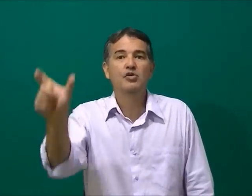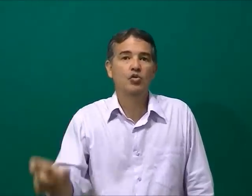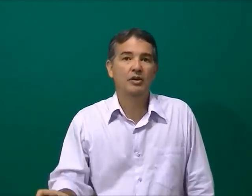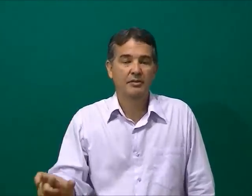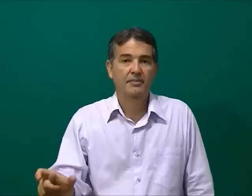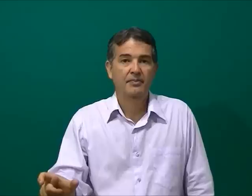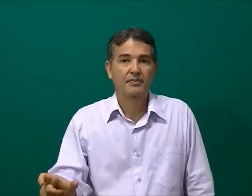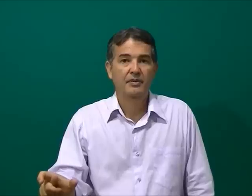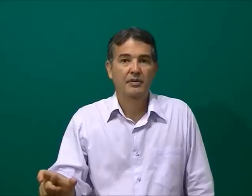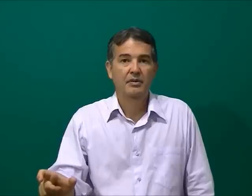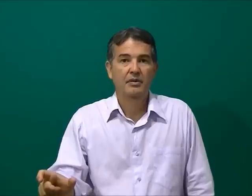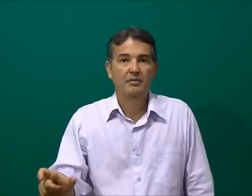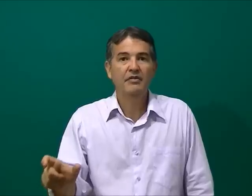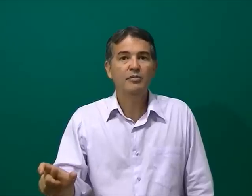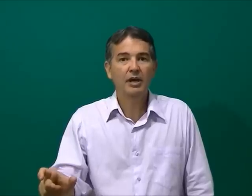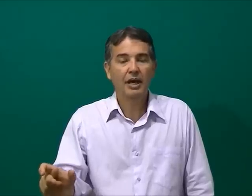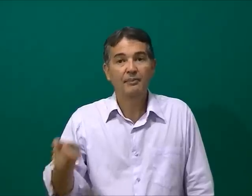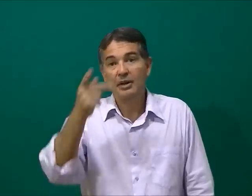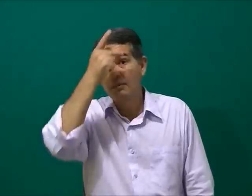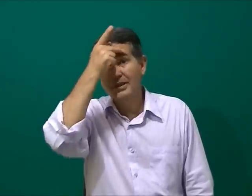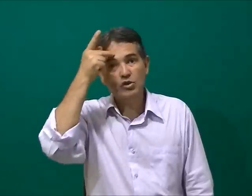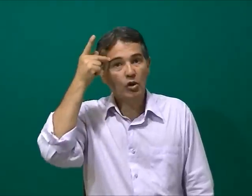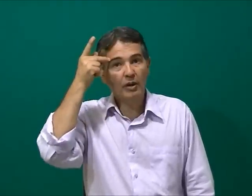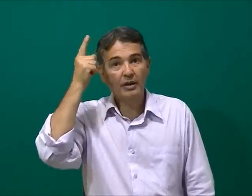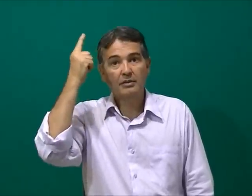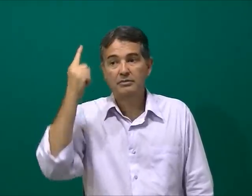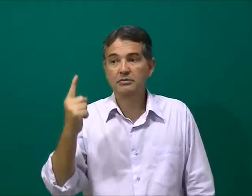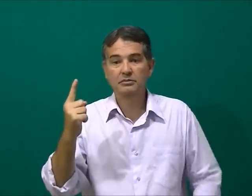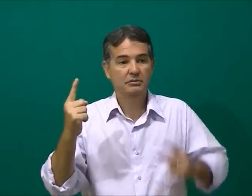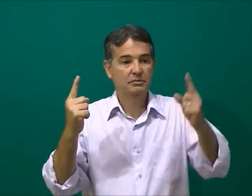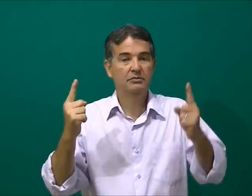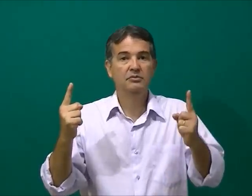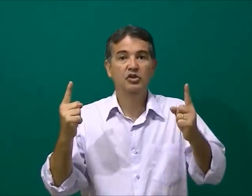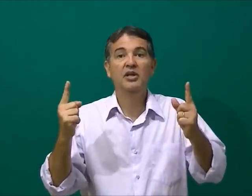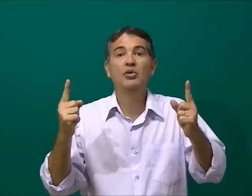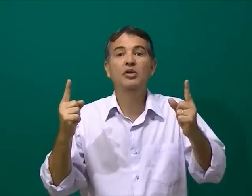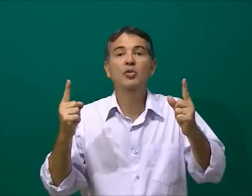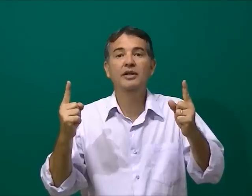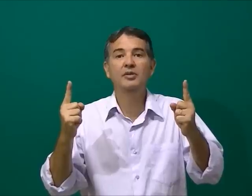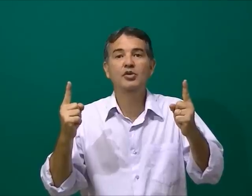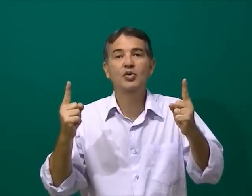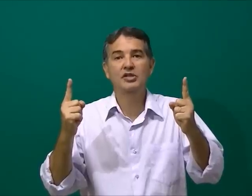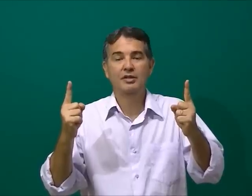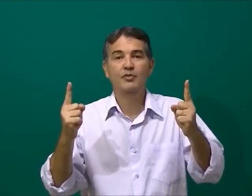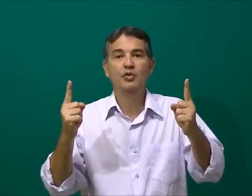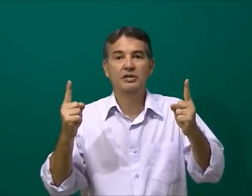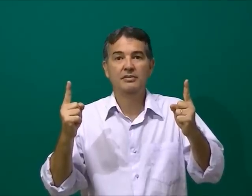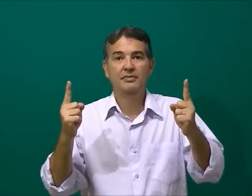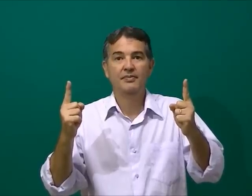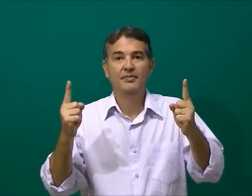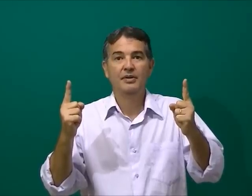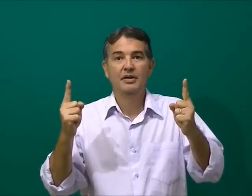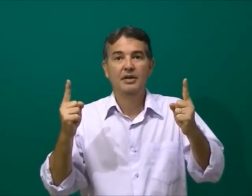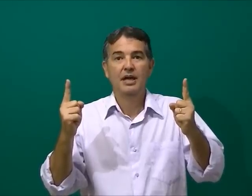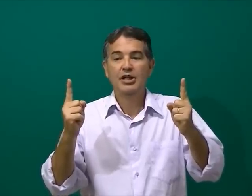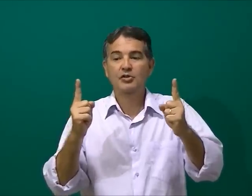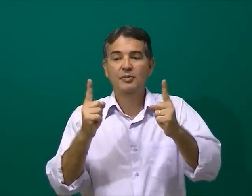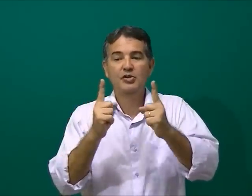pessoa. Mas vamos lá. Pessoa, Então aqui eu tenho quantas pessoas? Duas. As pessoas